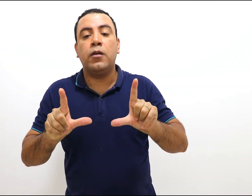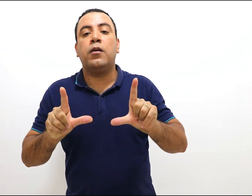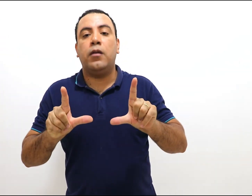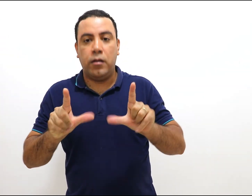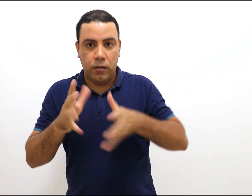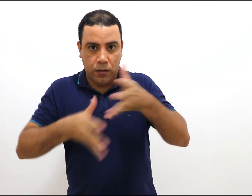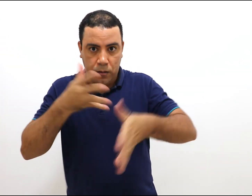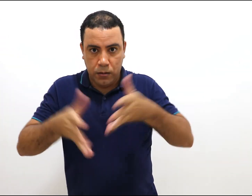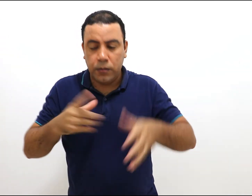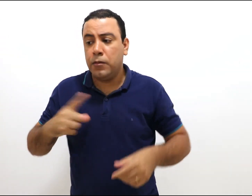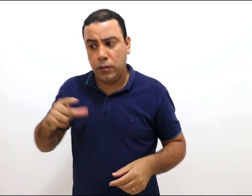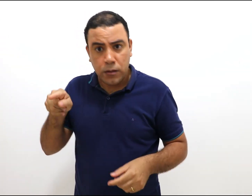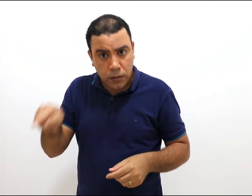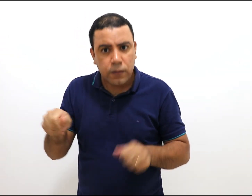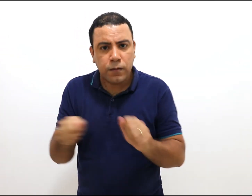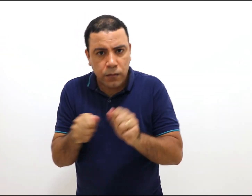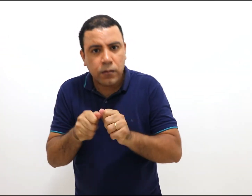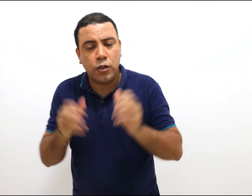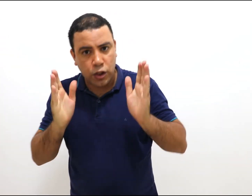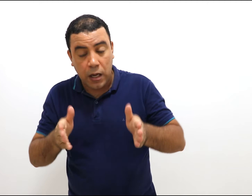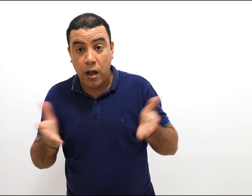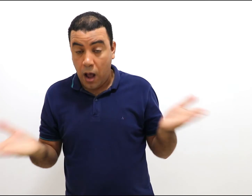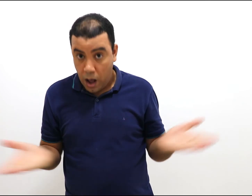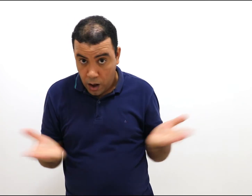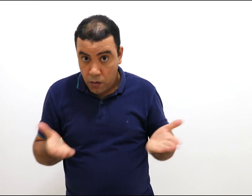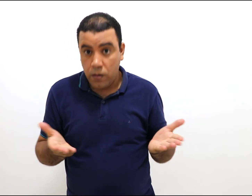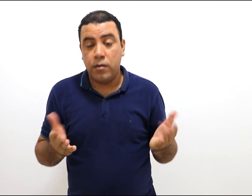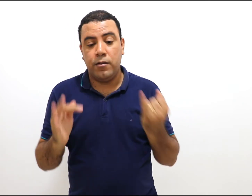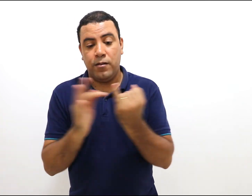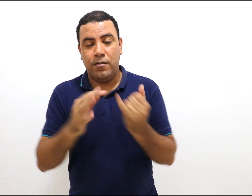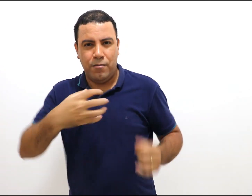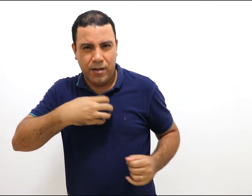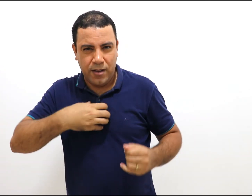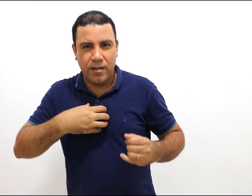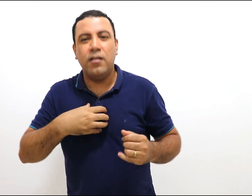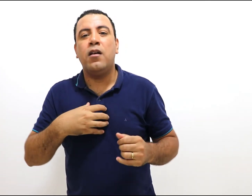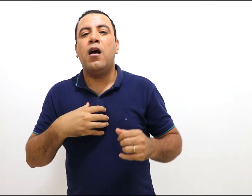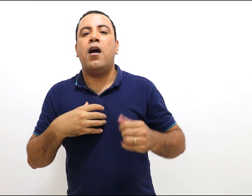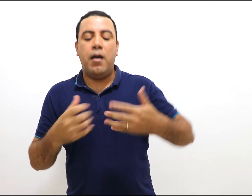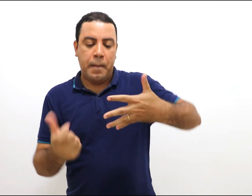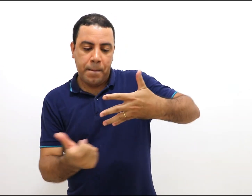de acessibilidade do campus, no link que se segue: